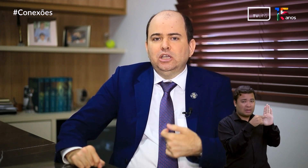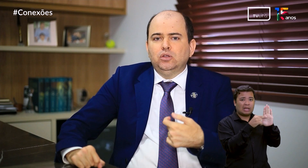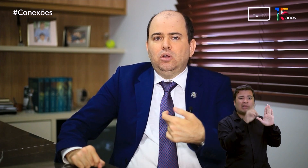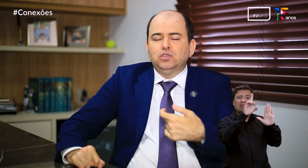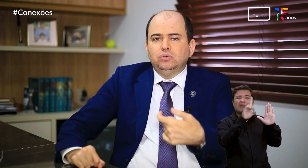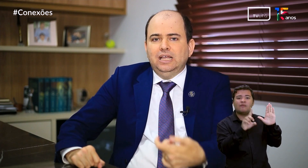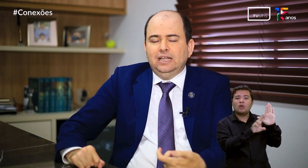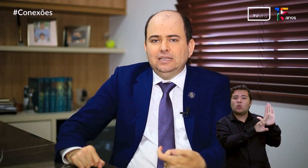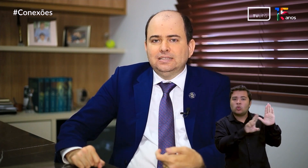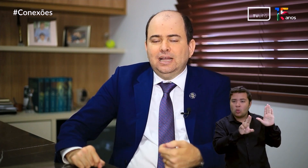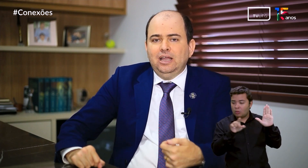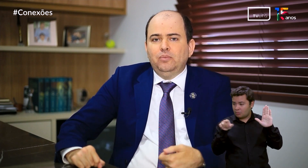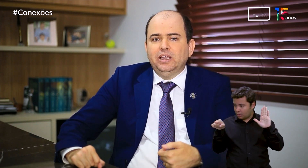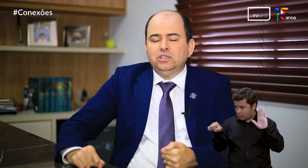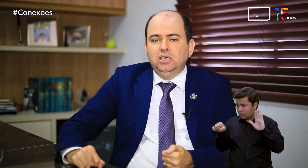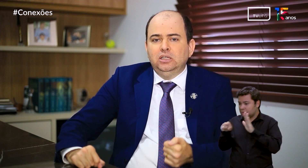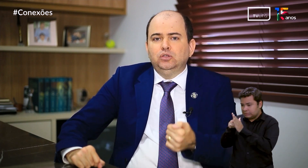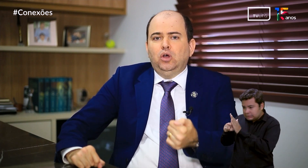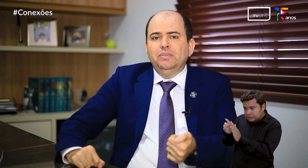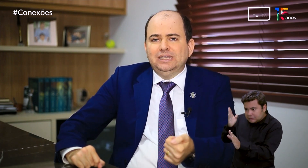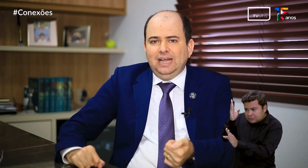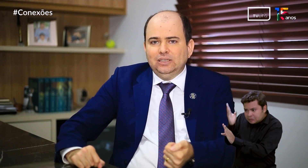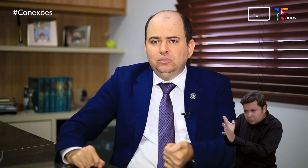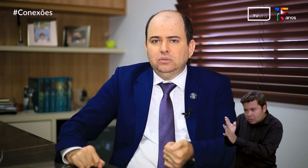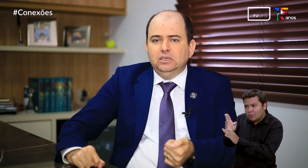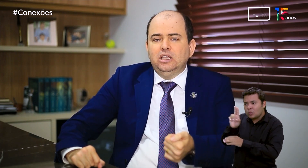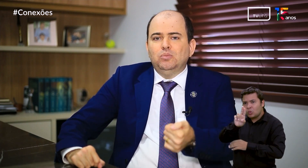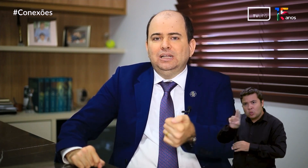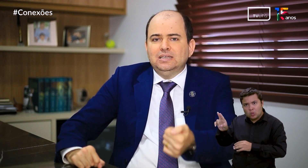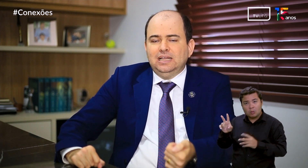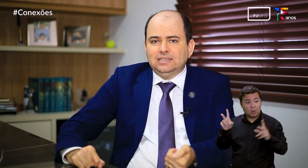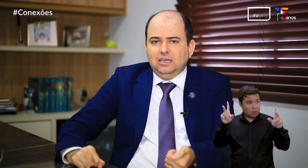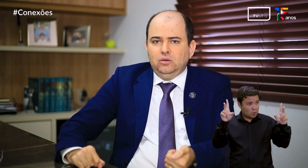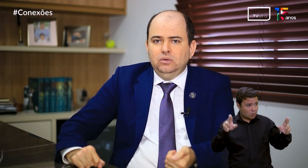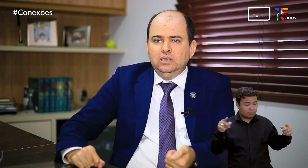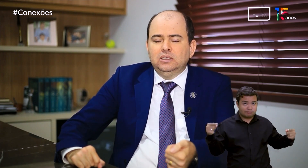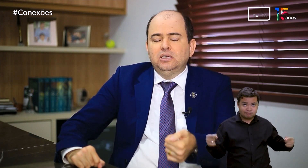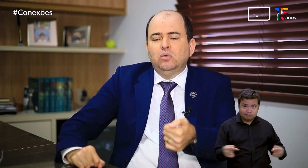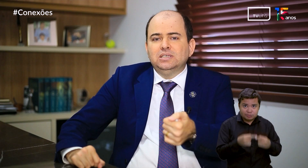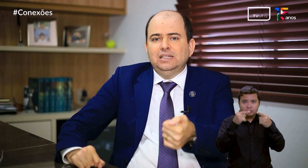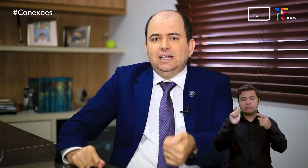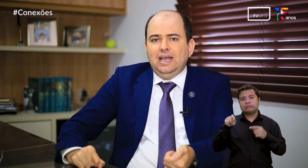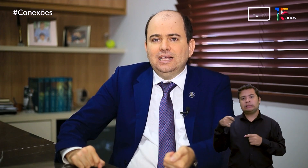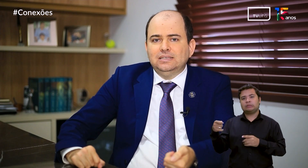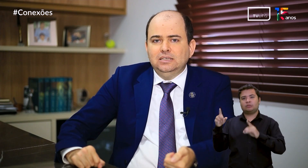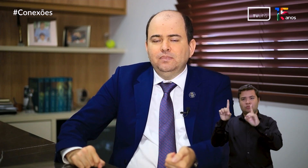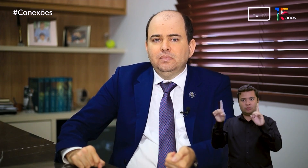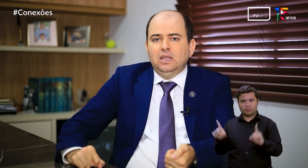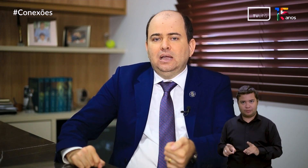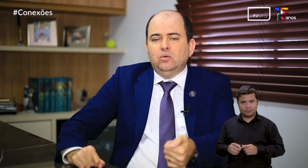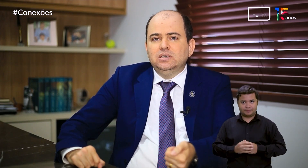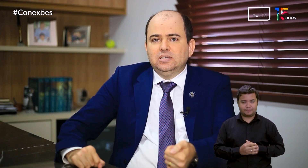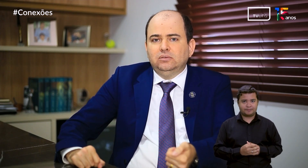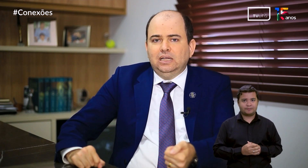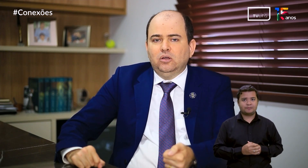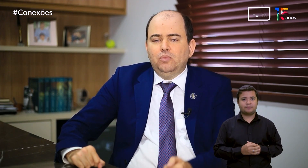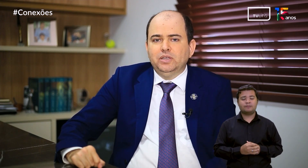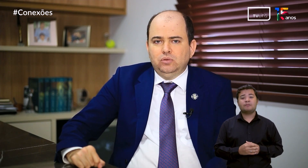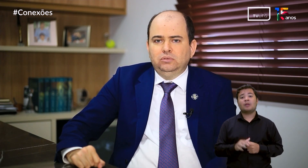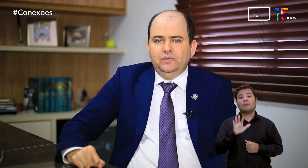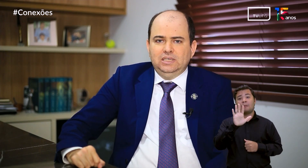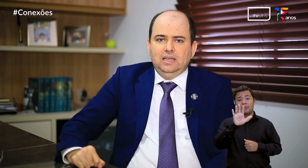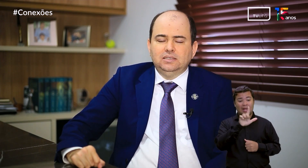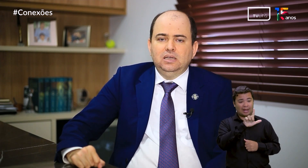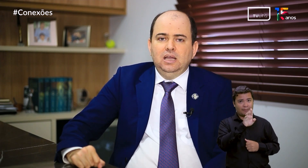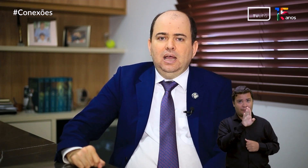do diagnóstico dela estar realmente nominado em uma legislação que considerasse a condição dela como